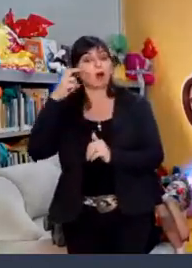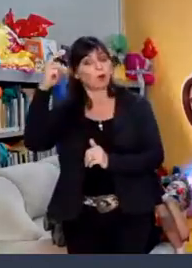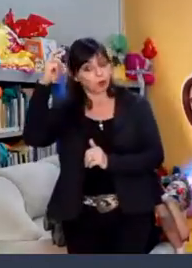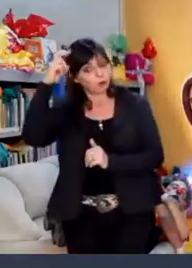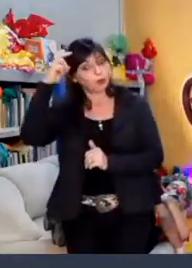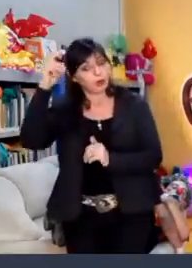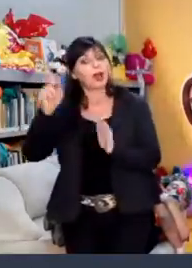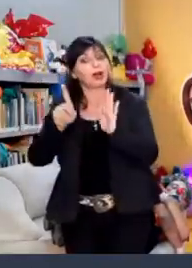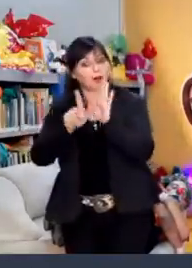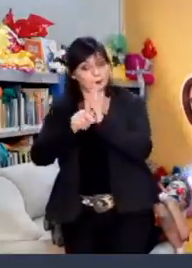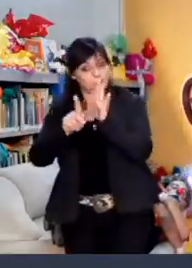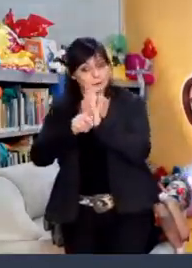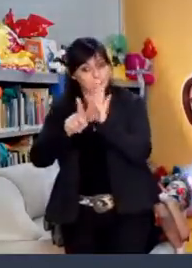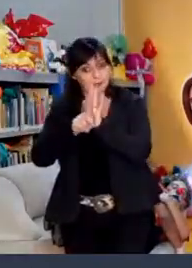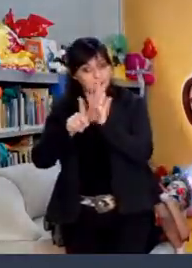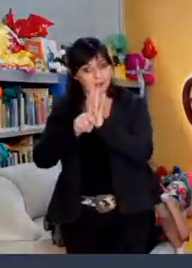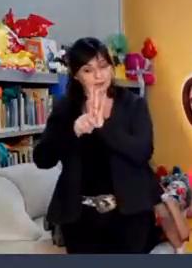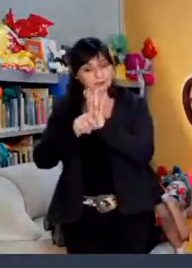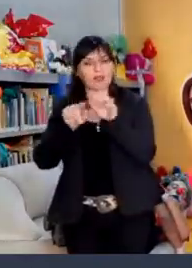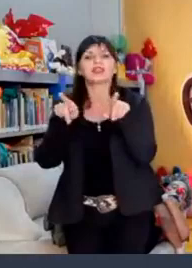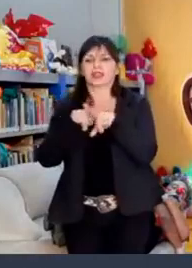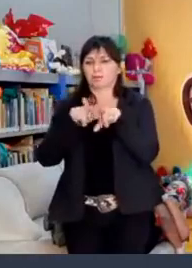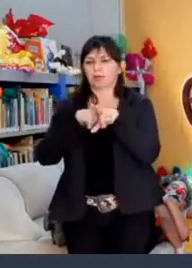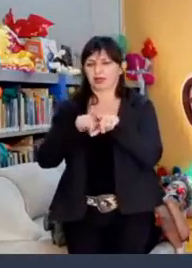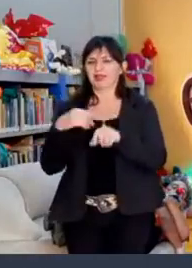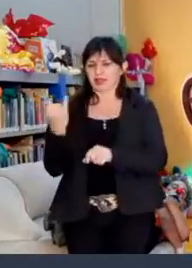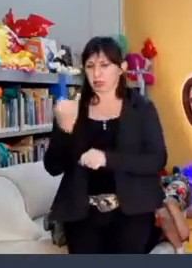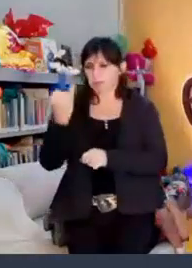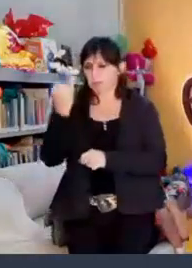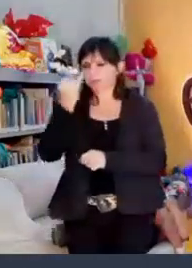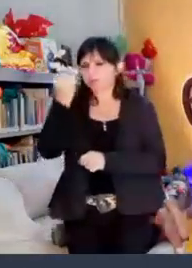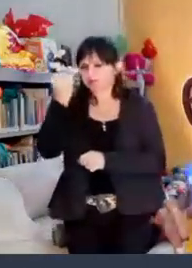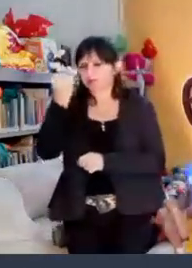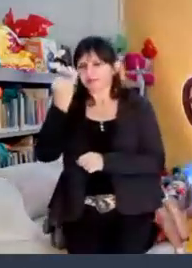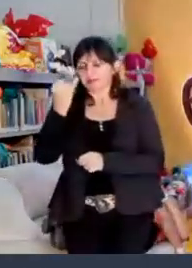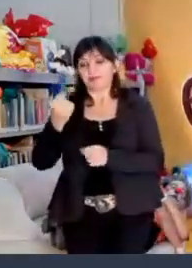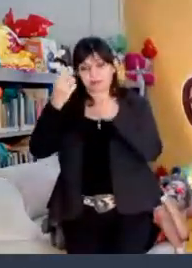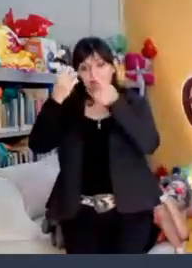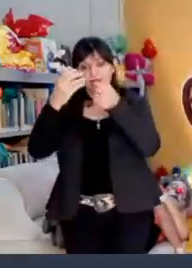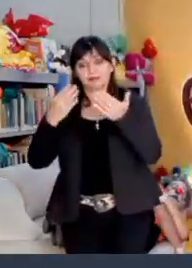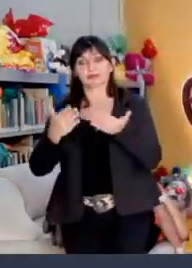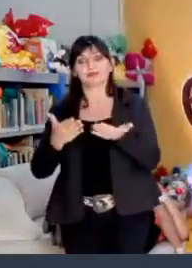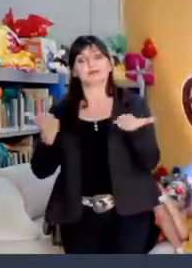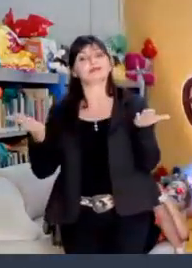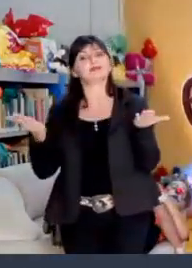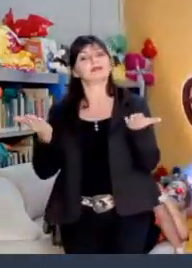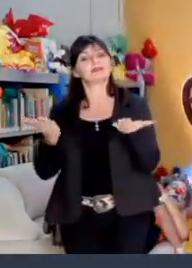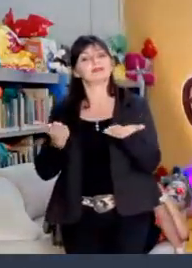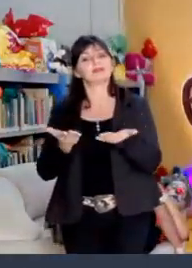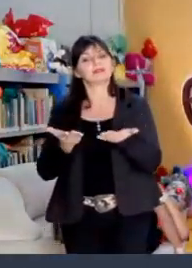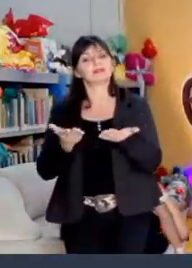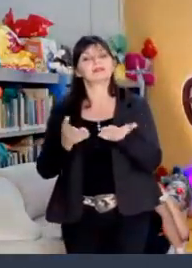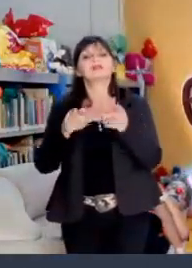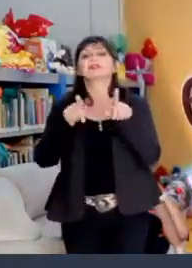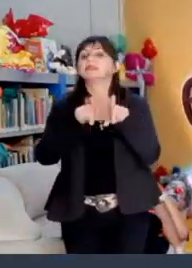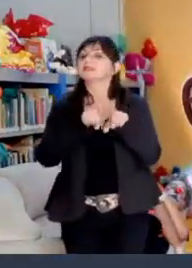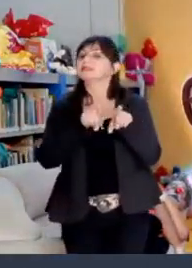cultural. Uma questão muito importante nesse sentido é